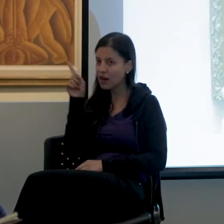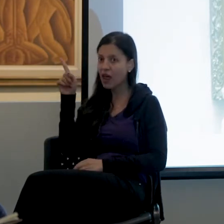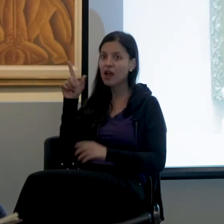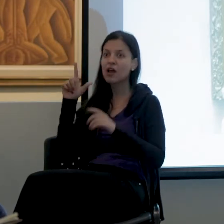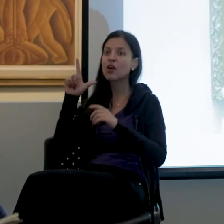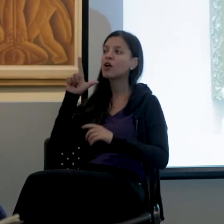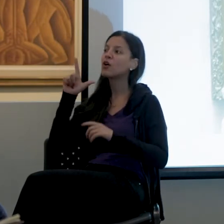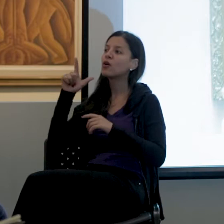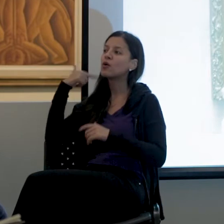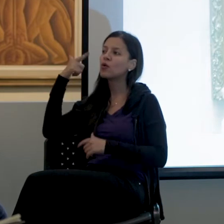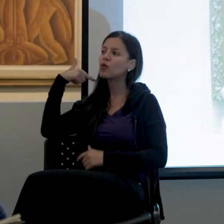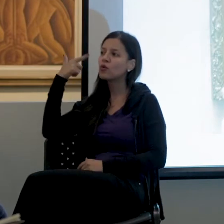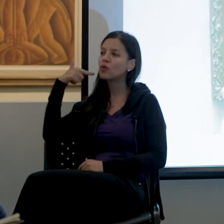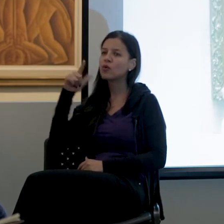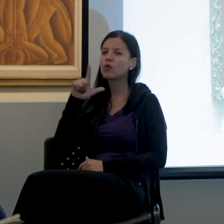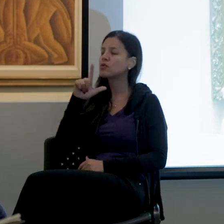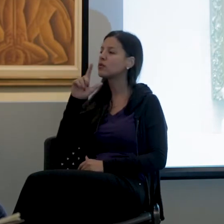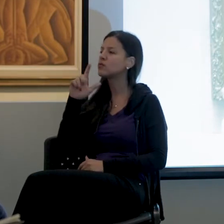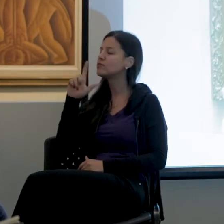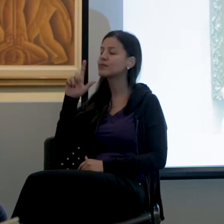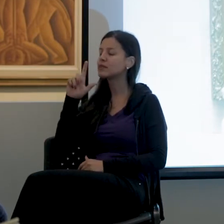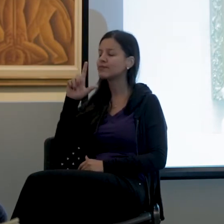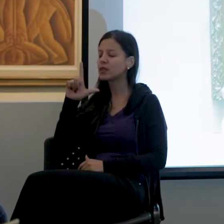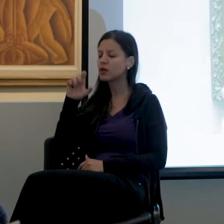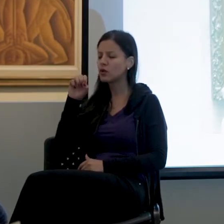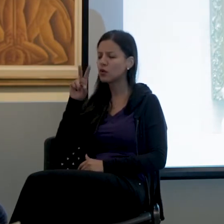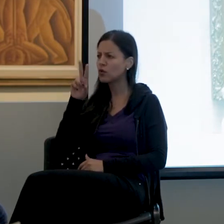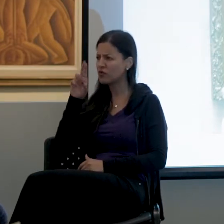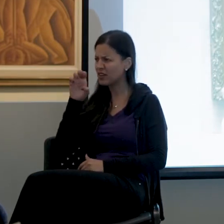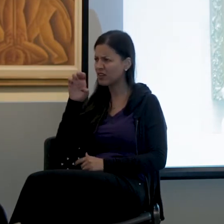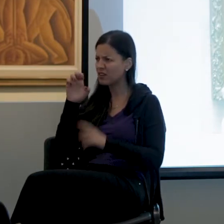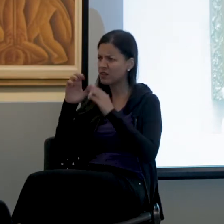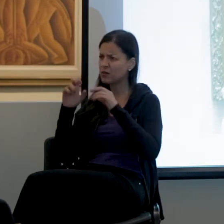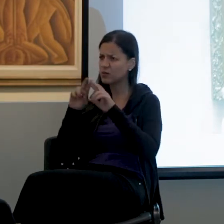Louvre. Eu estou falando roubar porque eles roubavam mesmo.